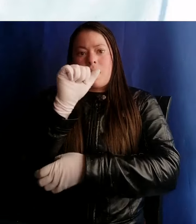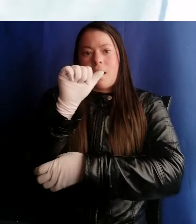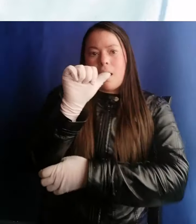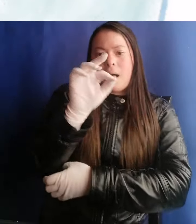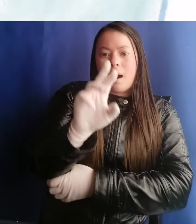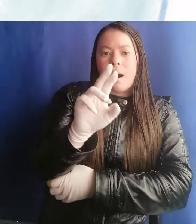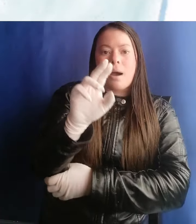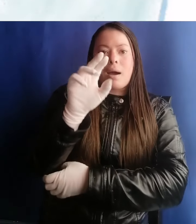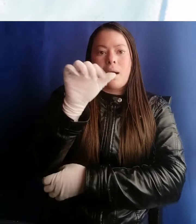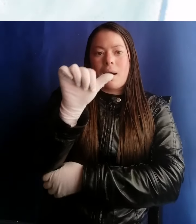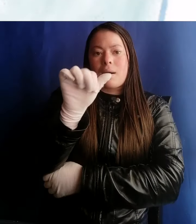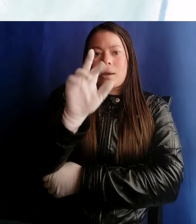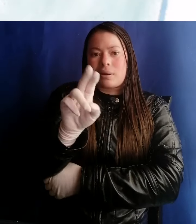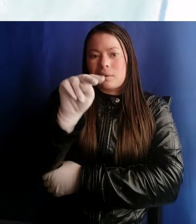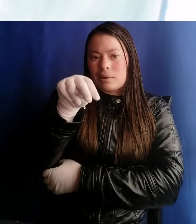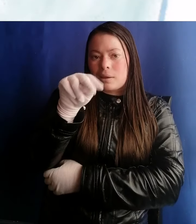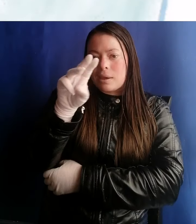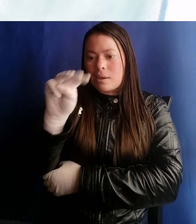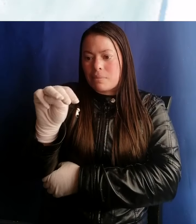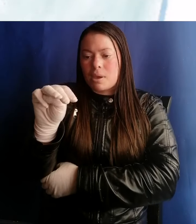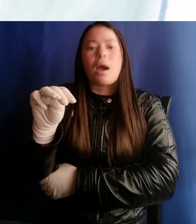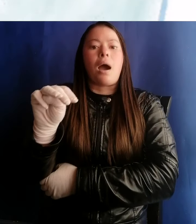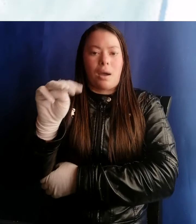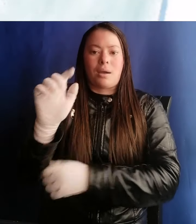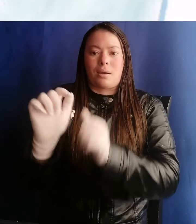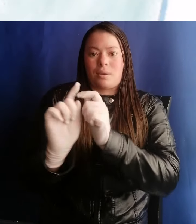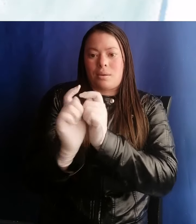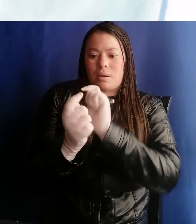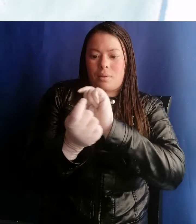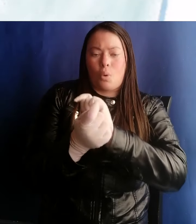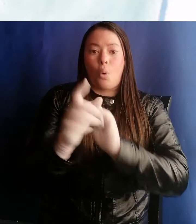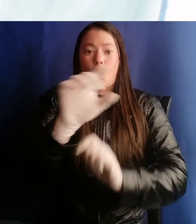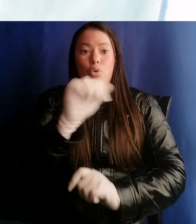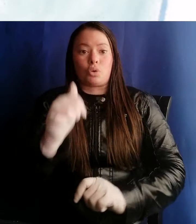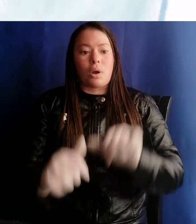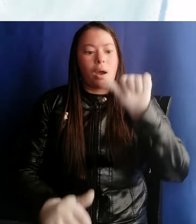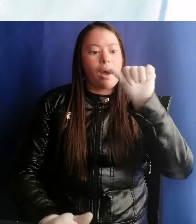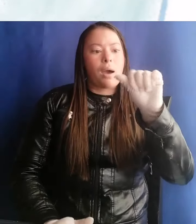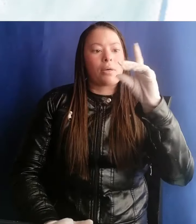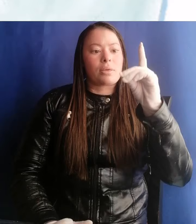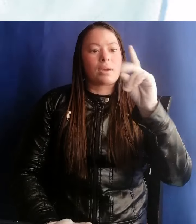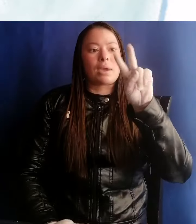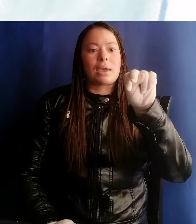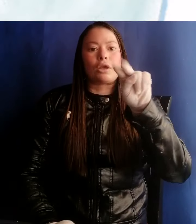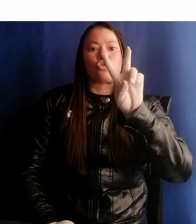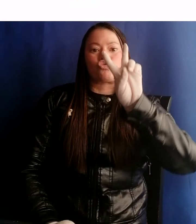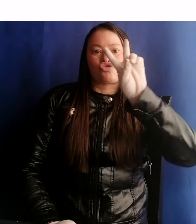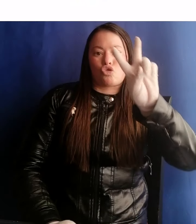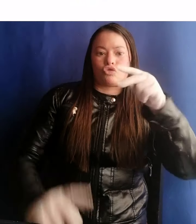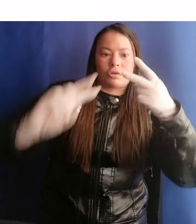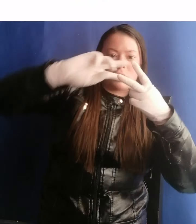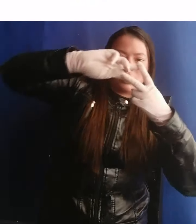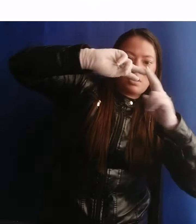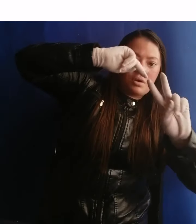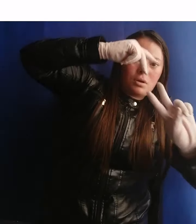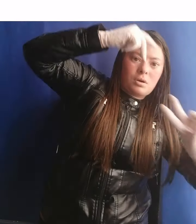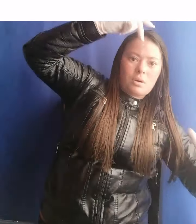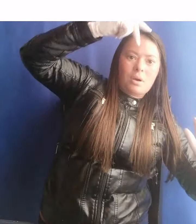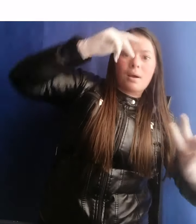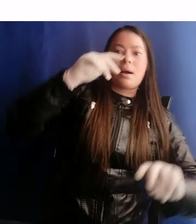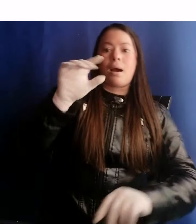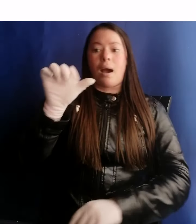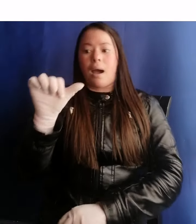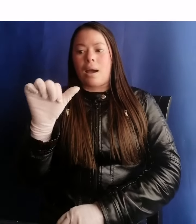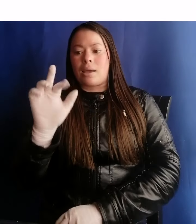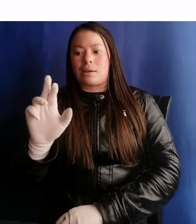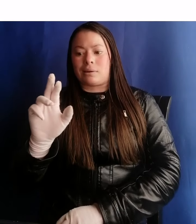Está muy claro por qué a este ácido ribonucleico se le llama ARN mensajero o ARNM. A diferencia del ADN, que